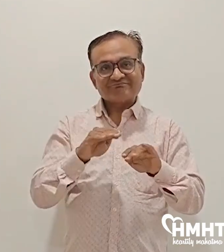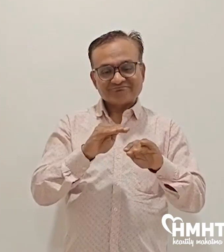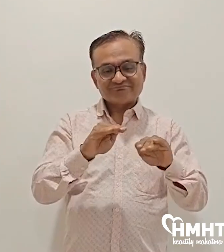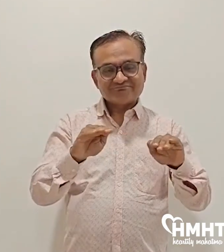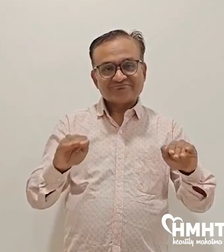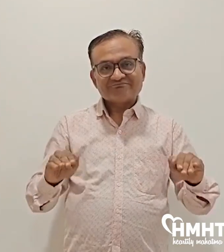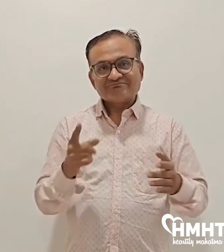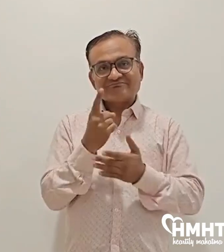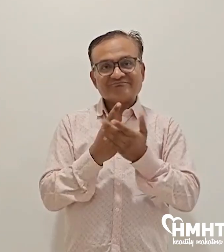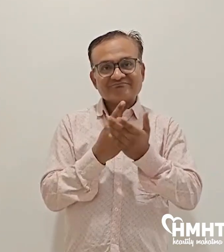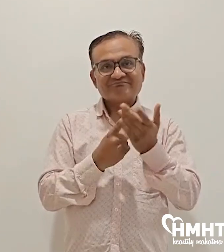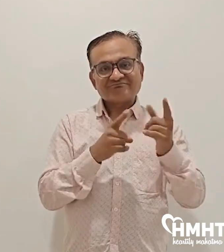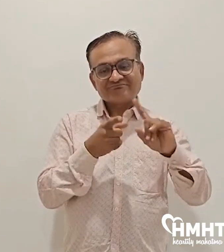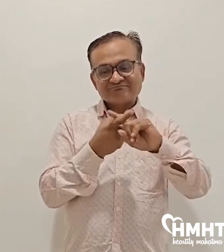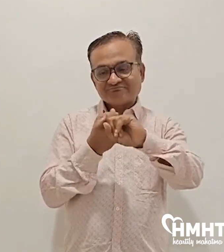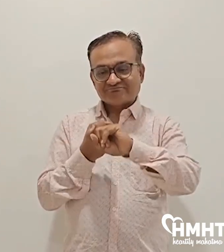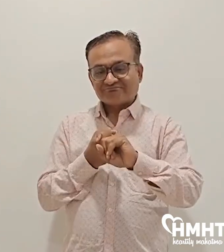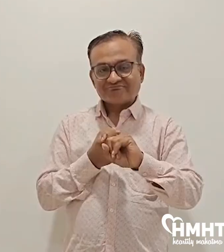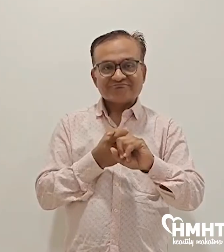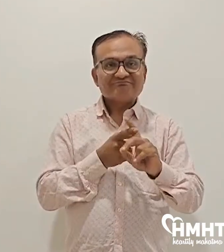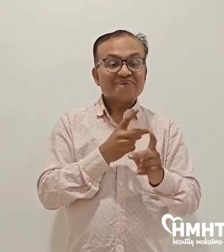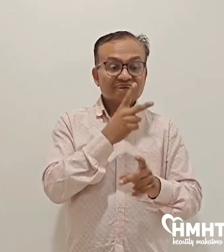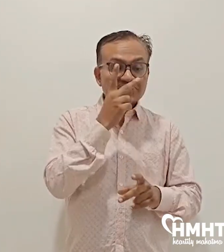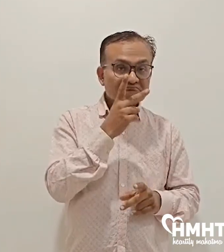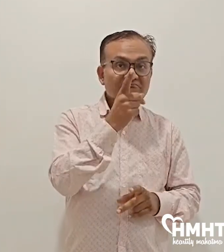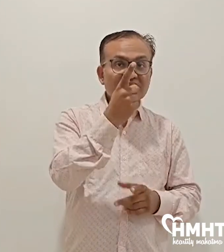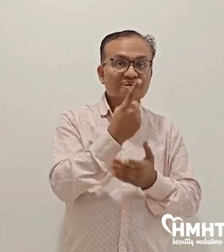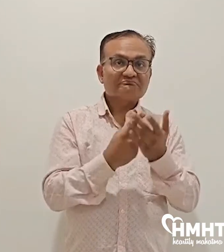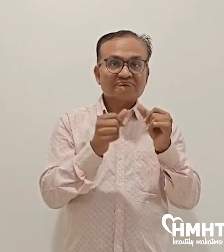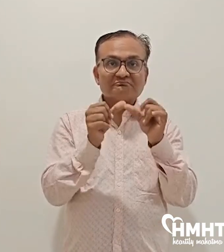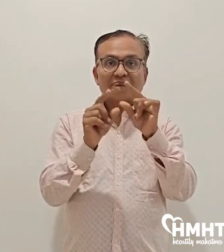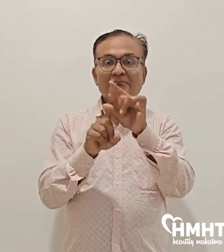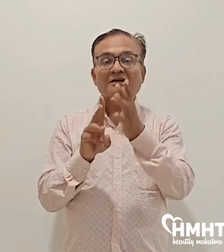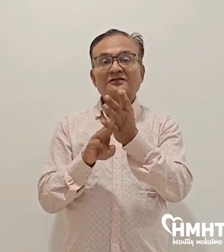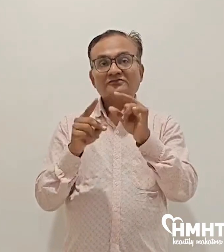અને જ્યારે તમે નાના હતા એટલે તમે ચોકલેટ ખાતા હતા?